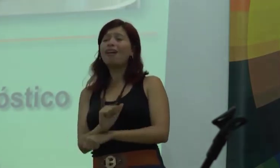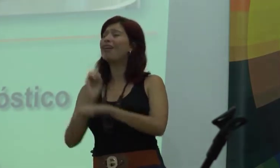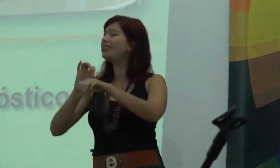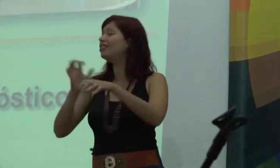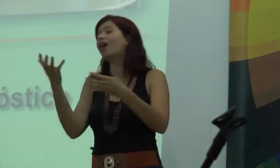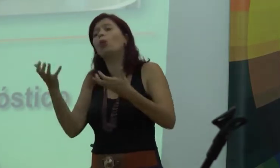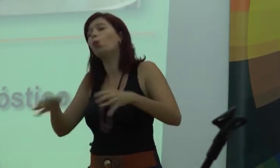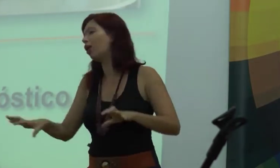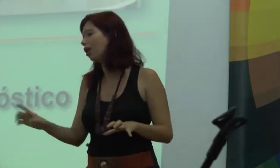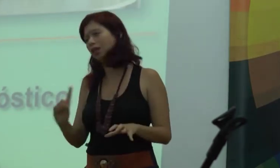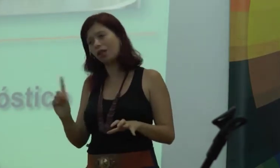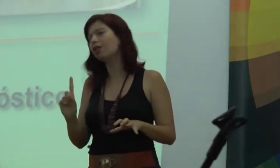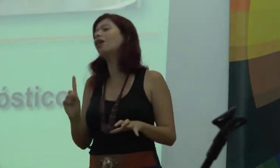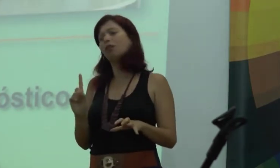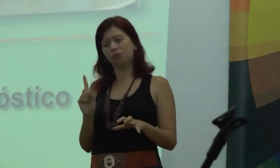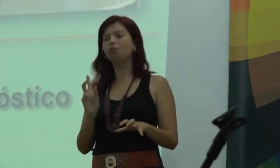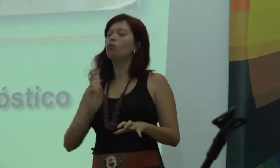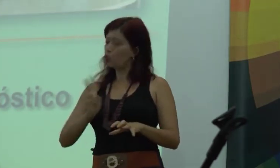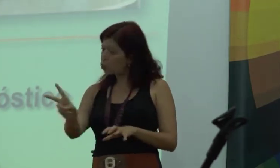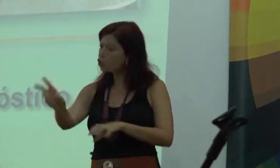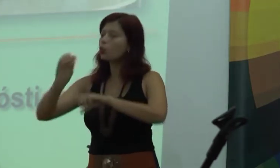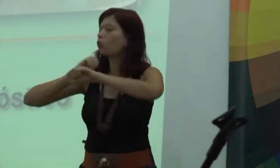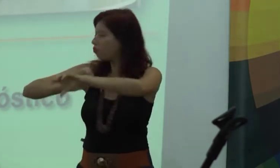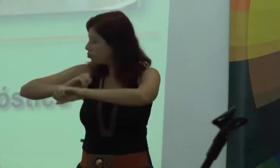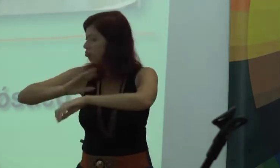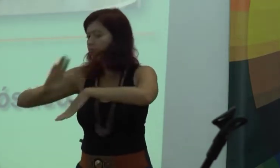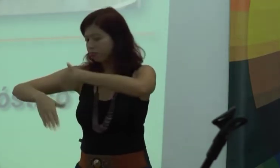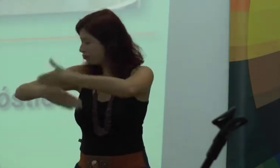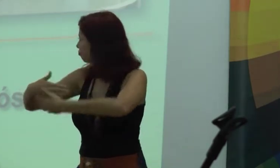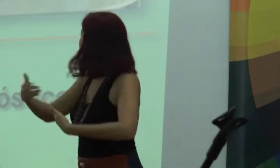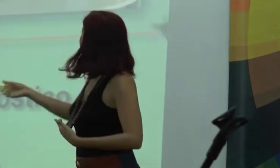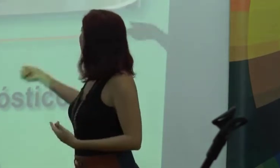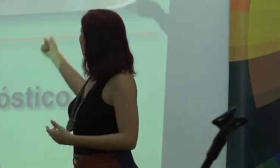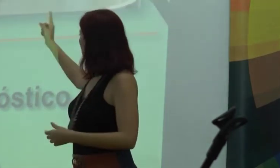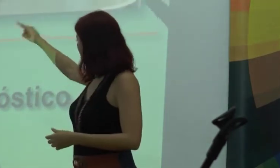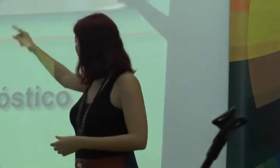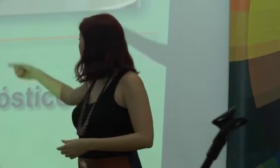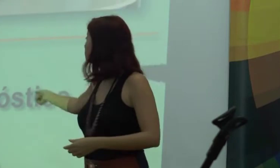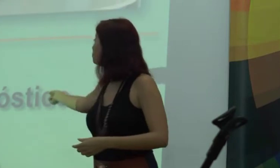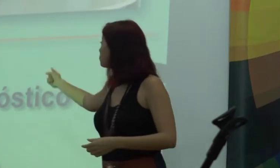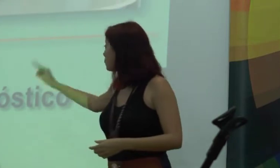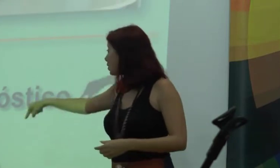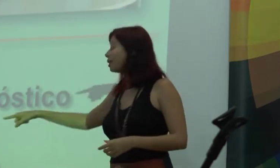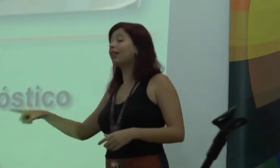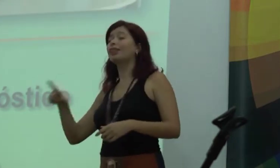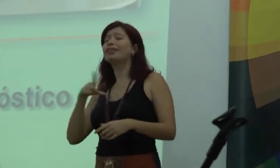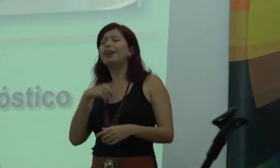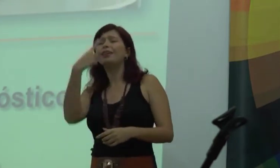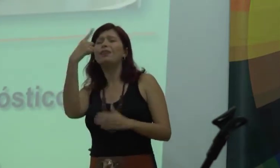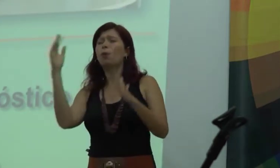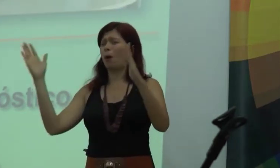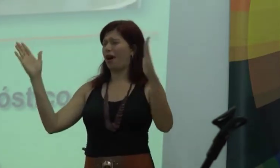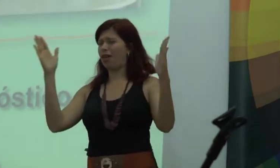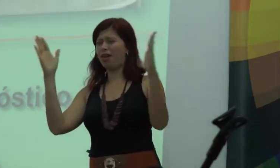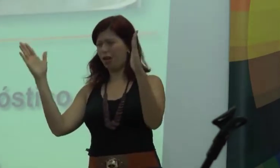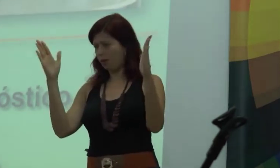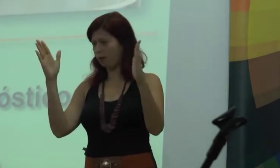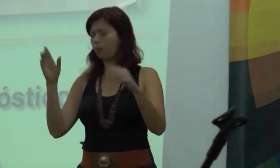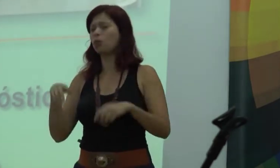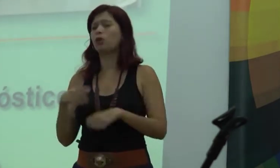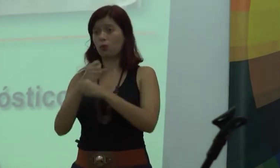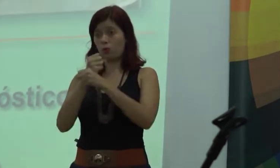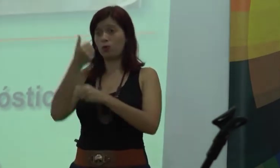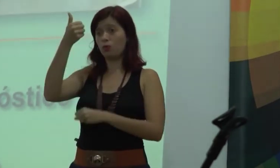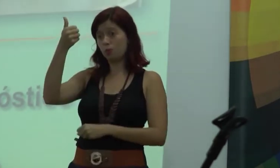ajudar voluntários, mas realmente não estava conseguindo colocar o projeto, mas continuava a ensinar. E depois,